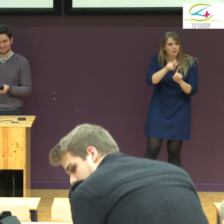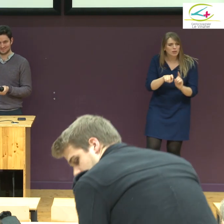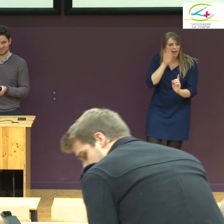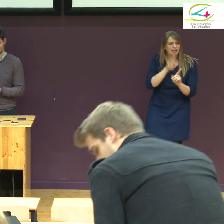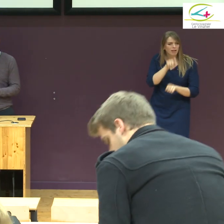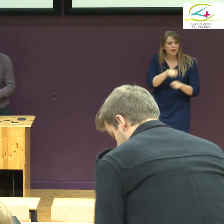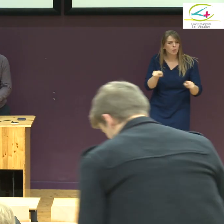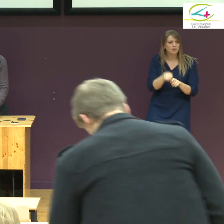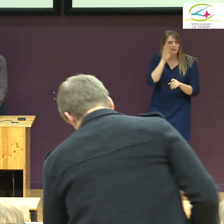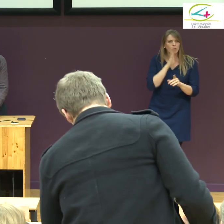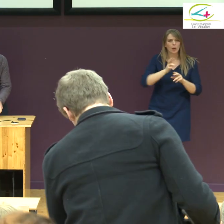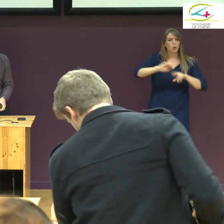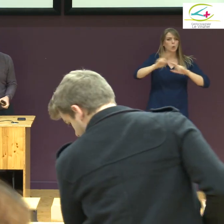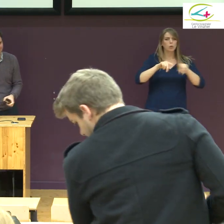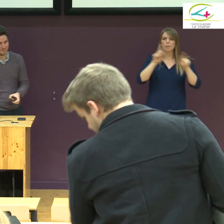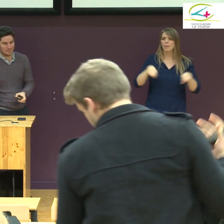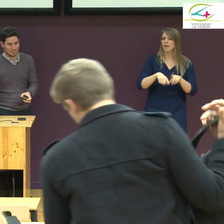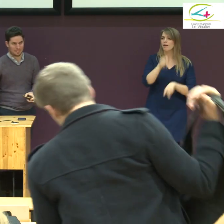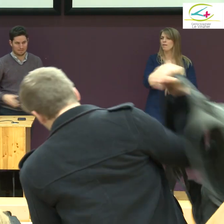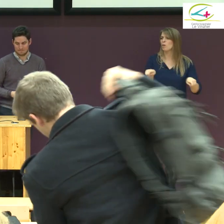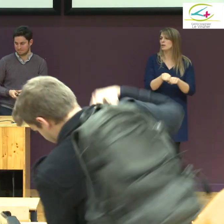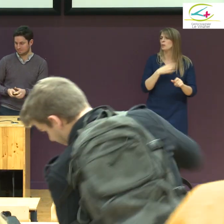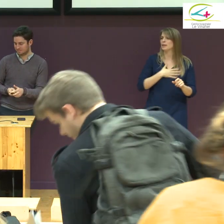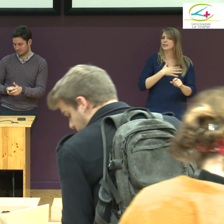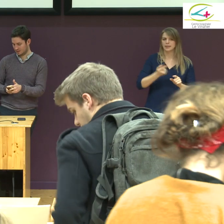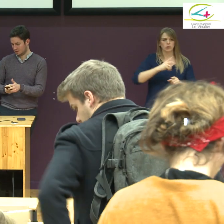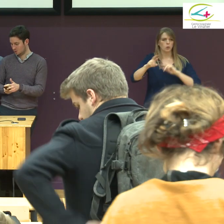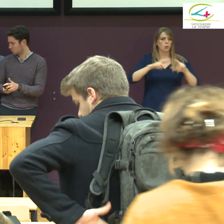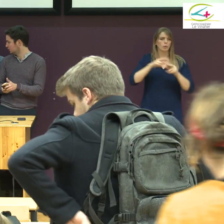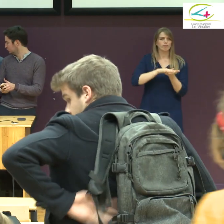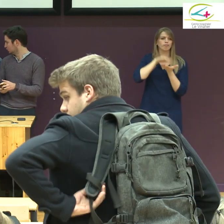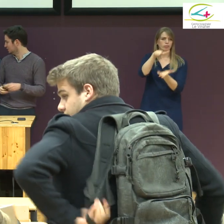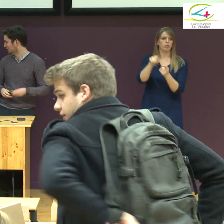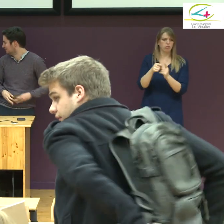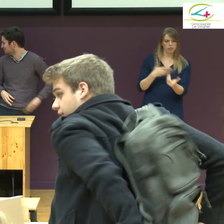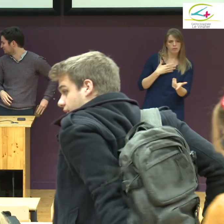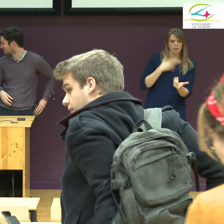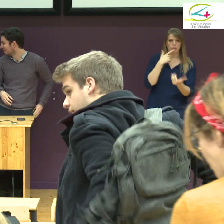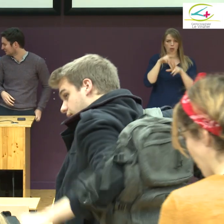Si c'est possible pour vous, les questionnaires d'évaluation, ils sont importants pour nous pour savoir, encore une fois, à quoi sert